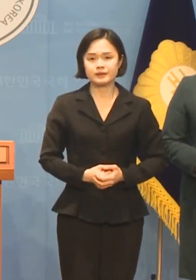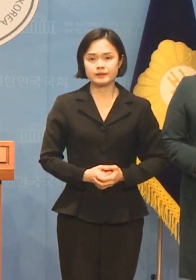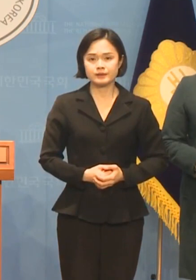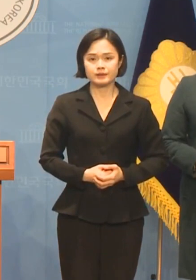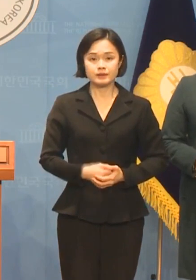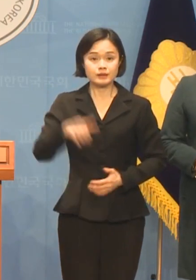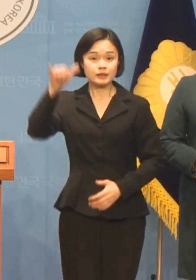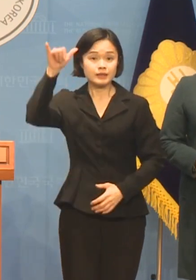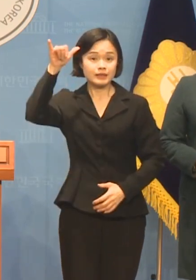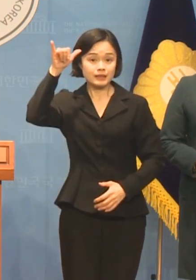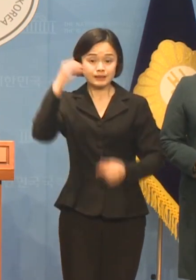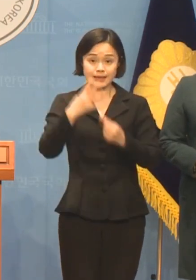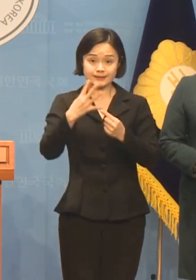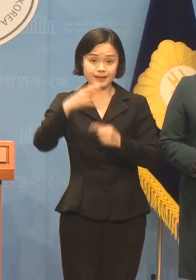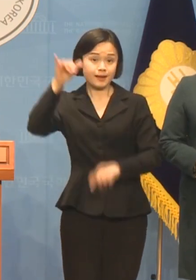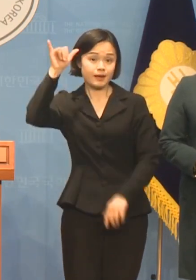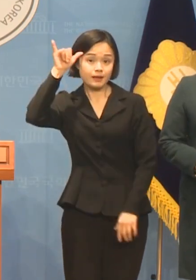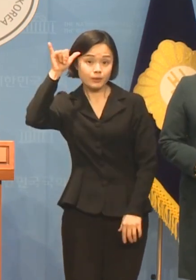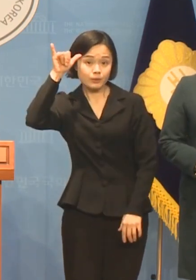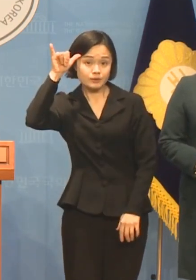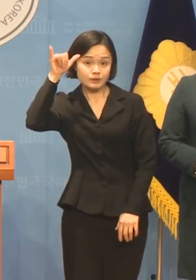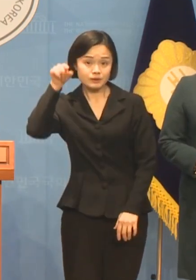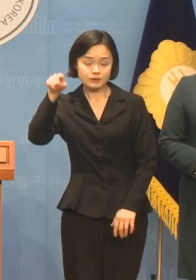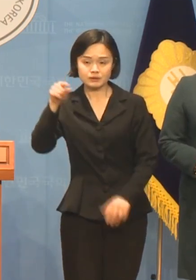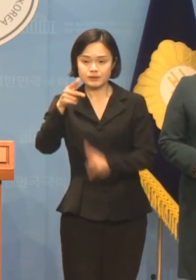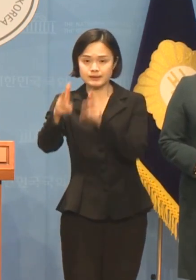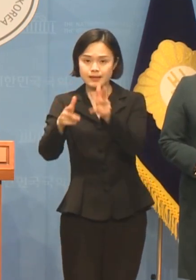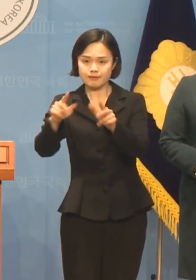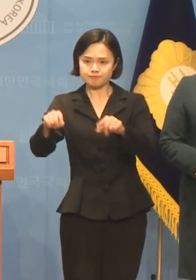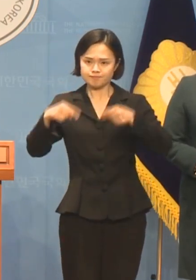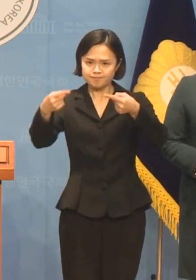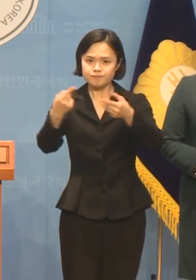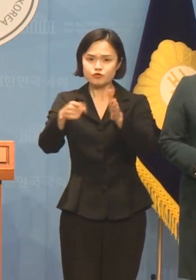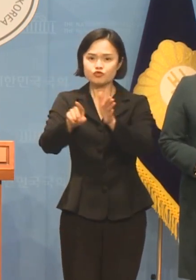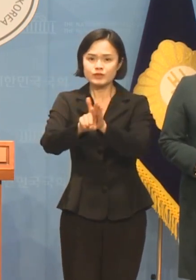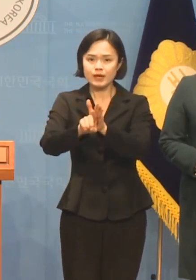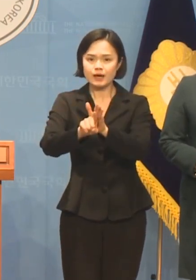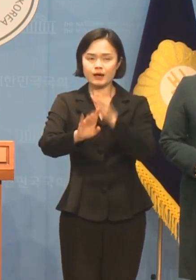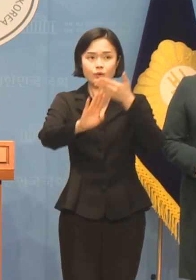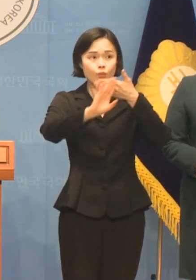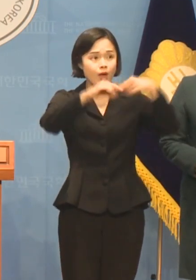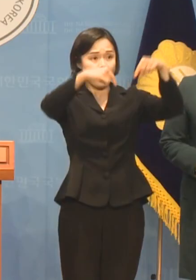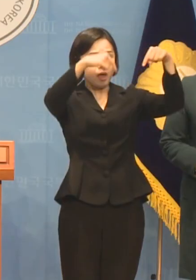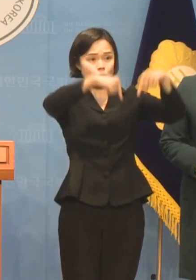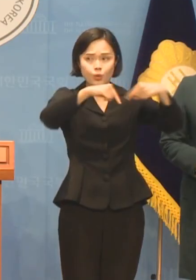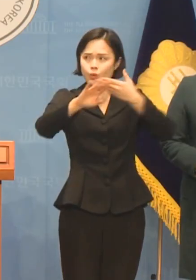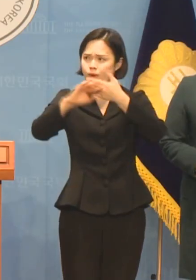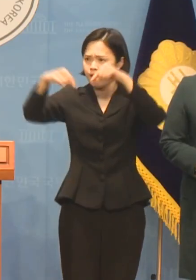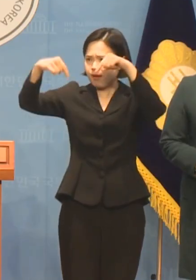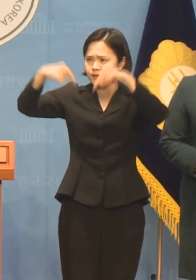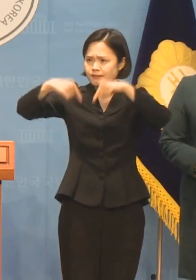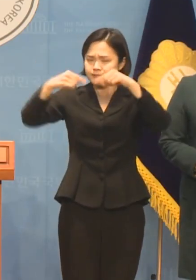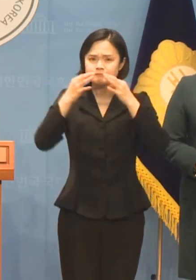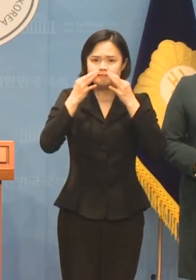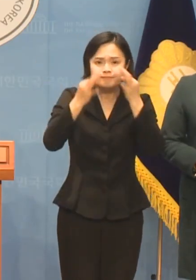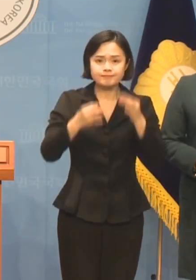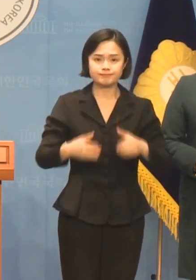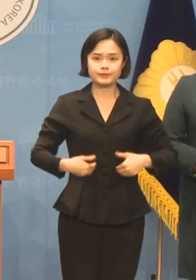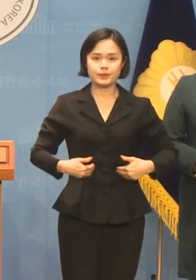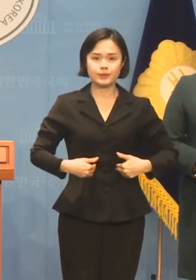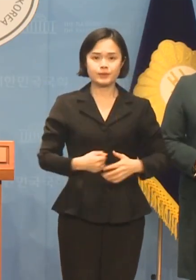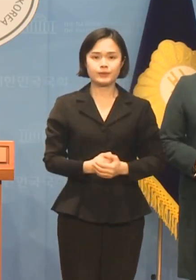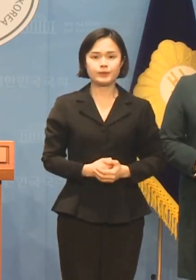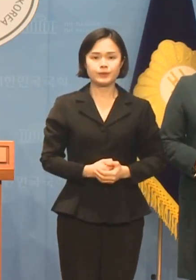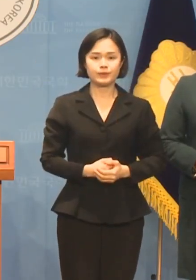인공지능 생태계 문제에 직접적으로 뛰어들 수 있는 외교적 노력을 기울여야 합니다. 윤석열 정권은